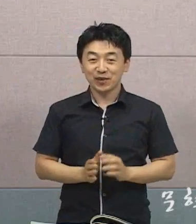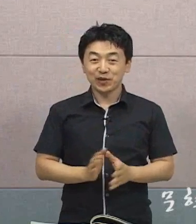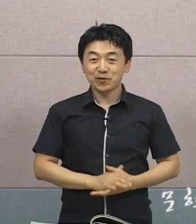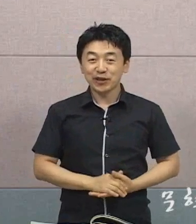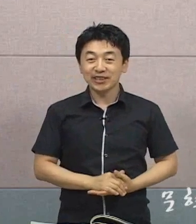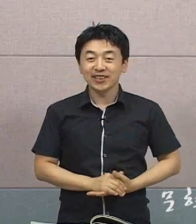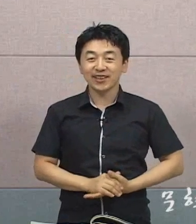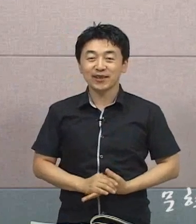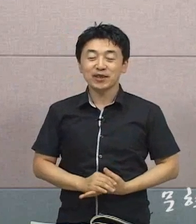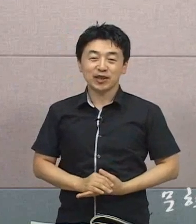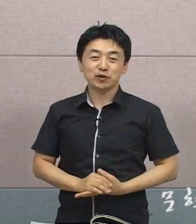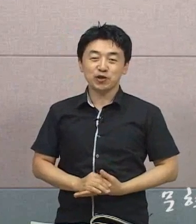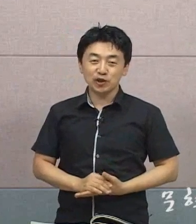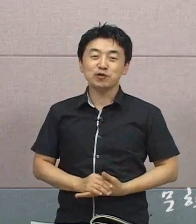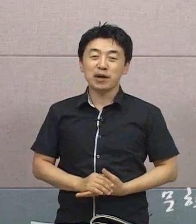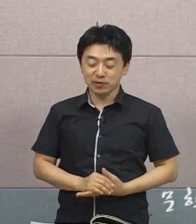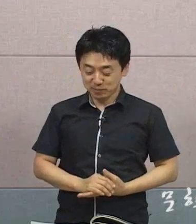그렇게 넘어가실 그냥 쉬운 마임입니다.